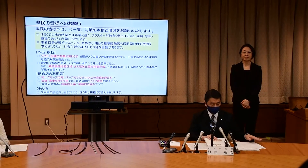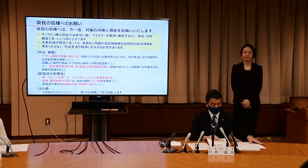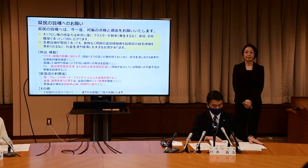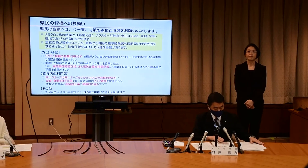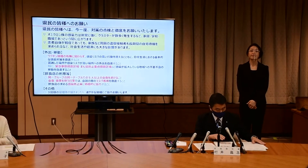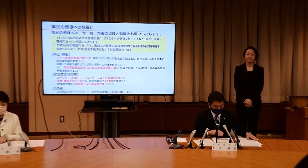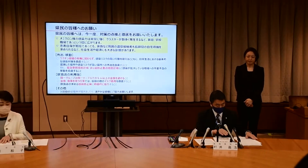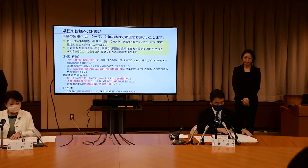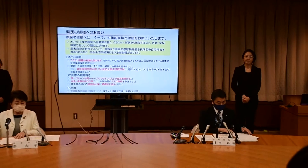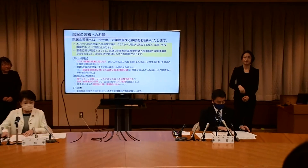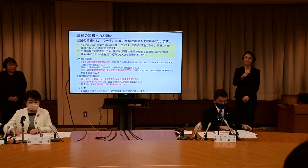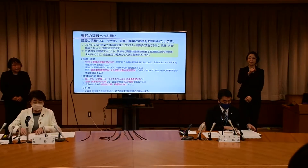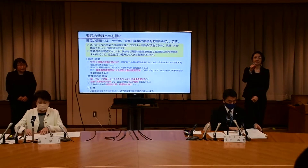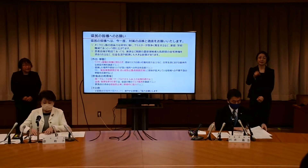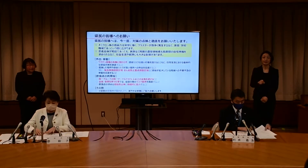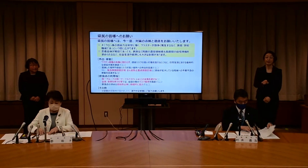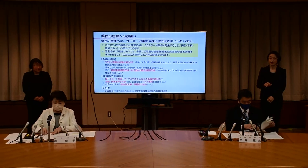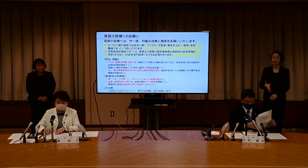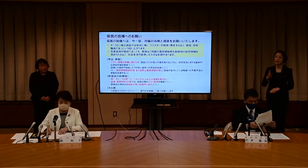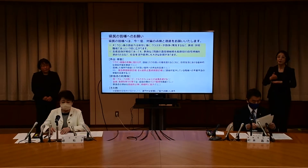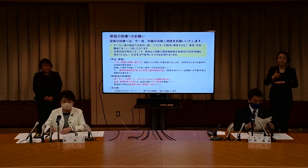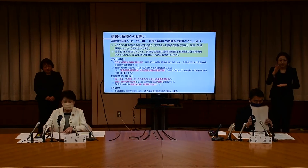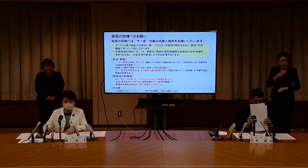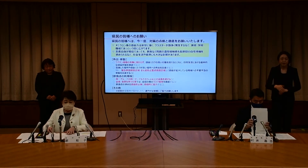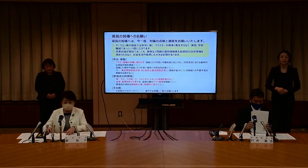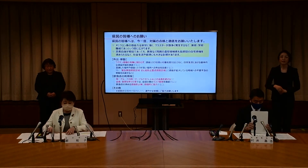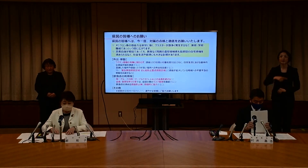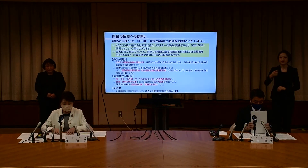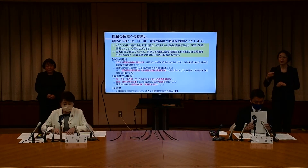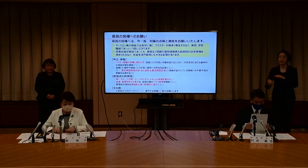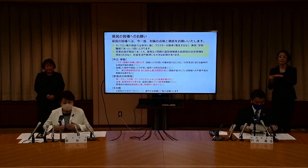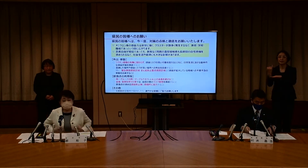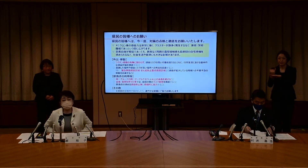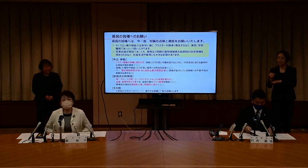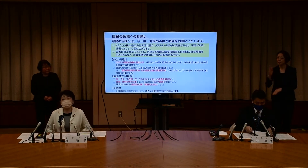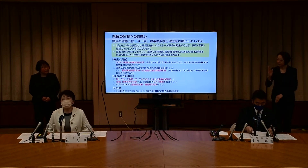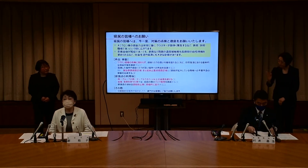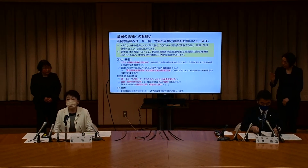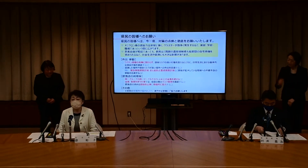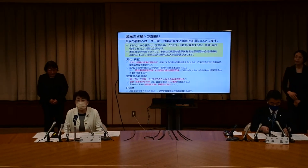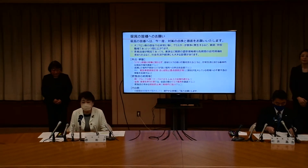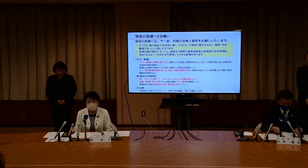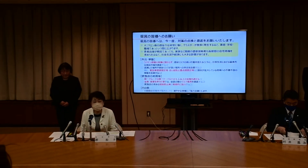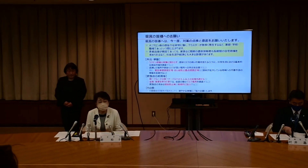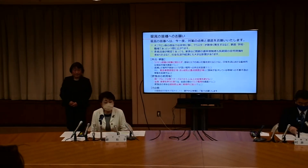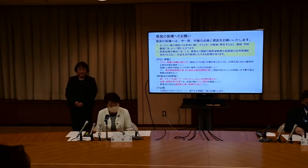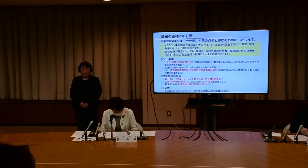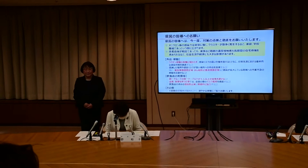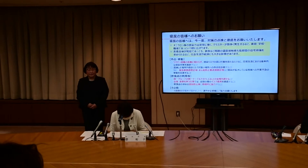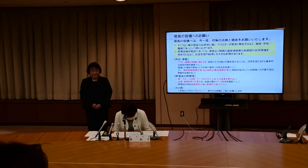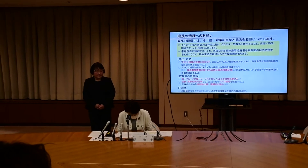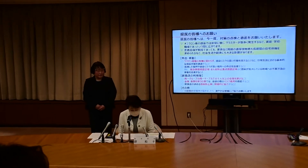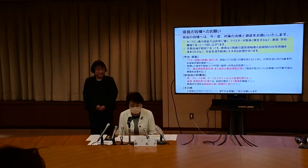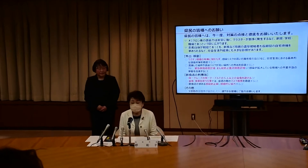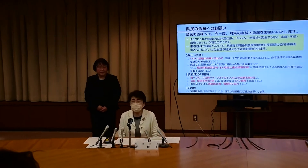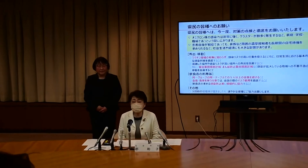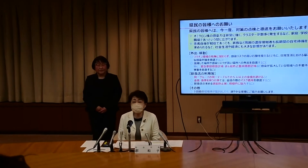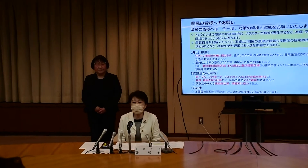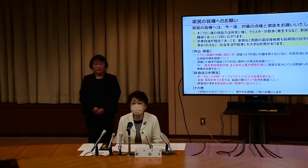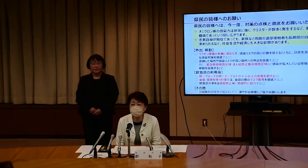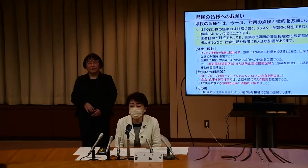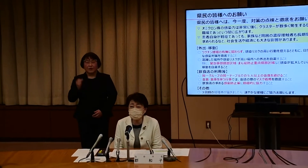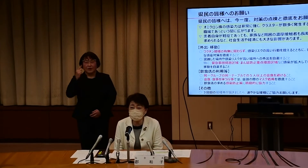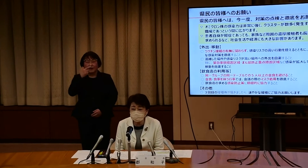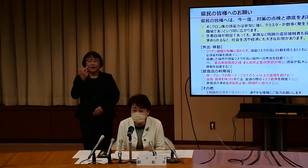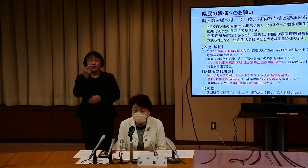はい、ありがとうございました。それでは公示市長からも一言お願いしたいと思います。よろしくお願いします。はい、 仙